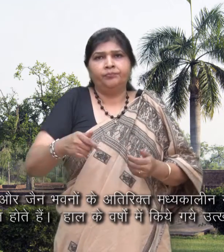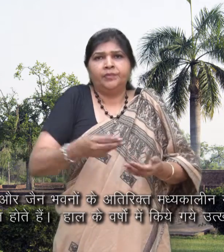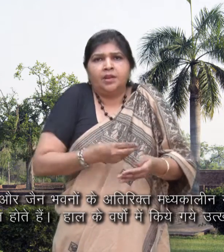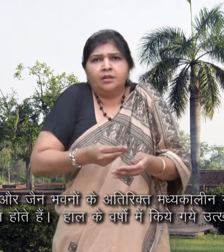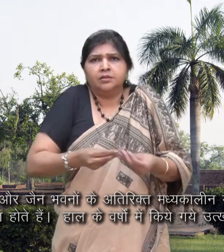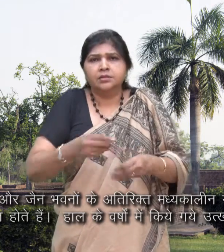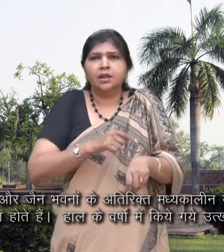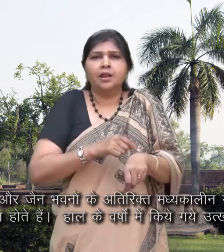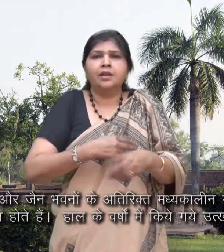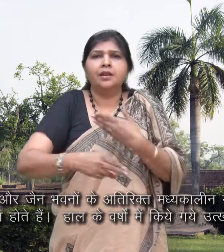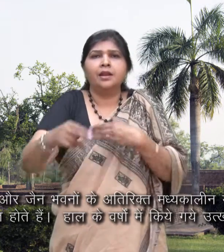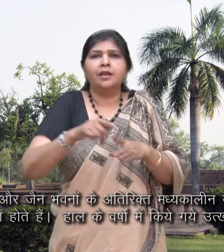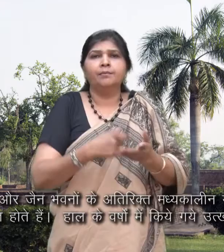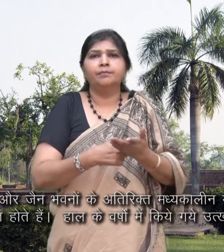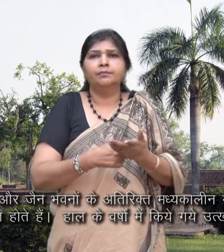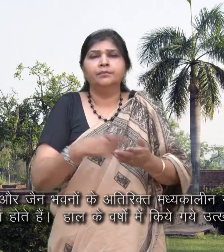हाल के वर्षों में किए गए उत्खनन के दौरान